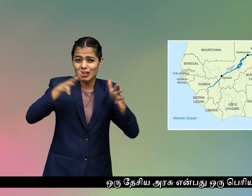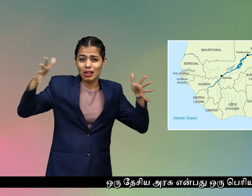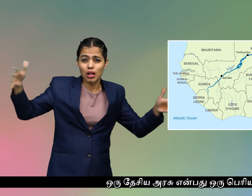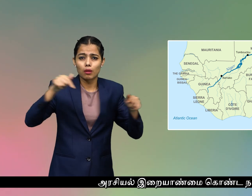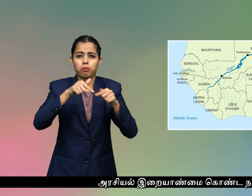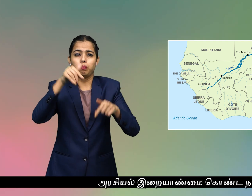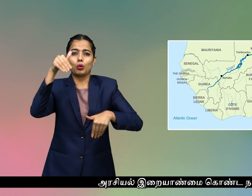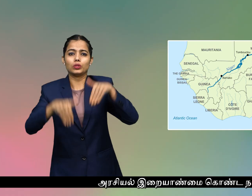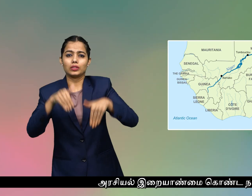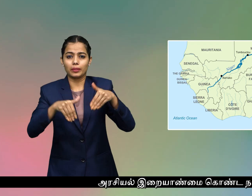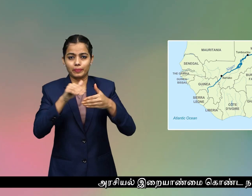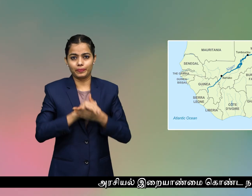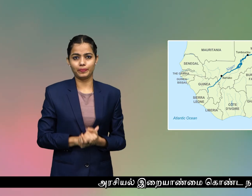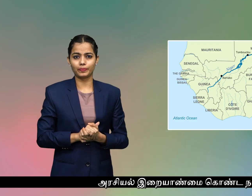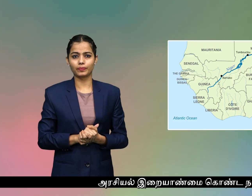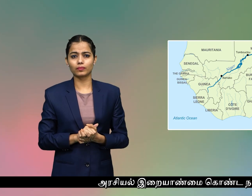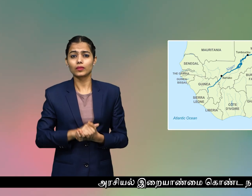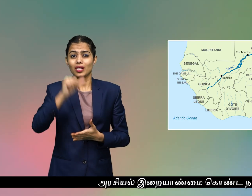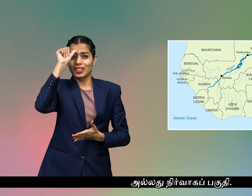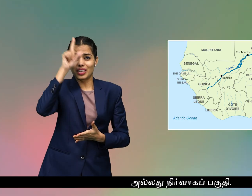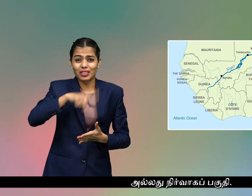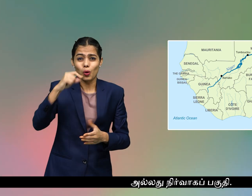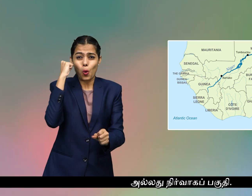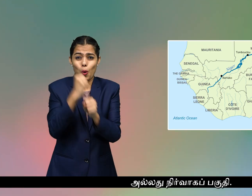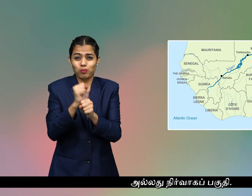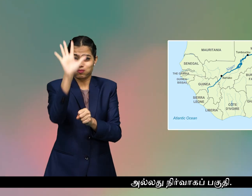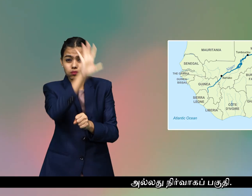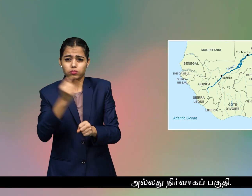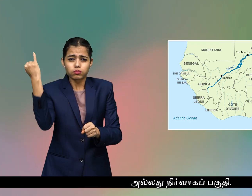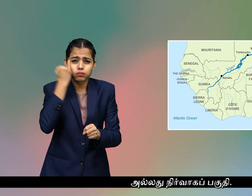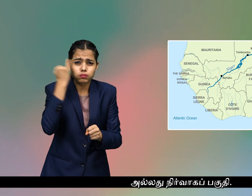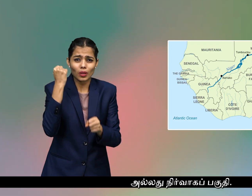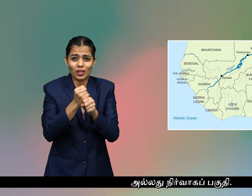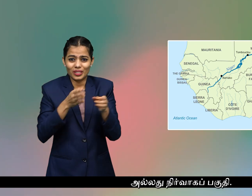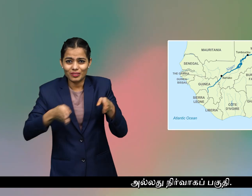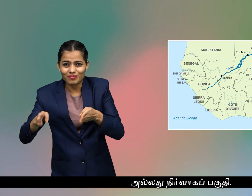பெரிய அரசியல் இறையாண்மை கொண்ட நாடு அல்லது நிர்வாக பகுதி.